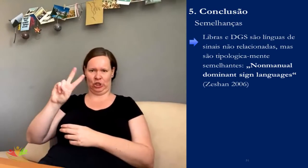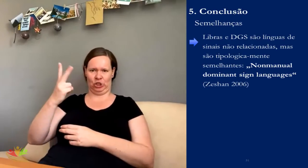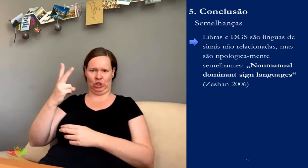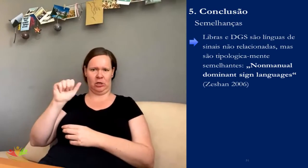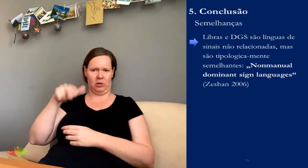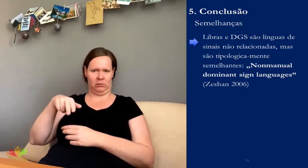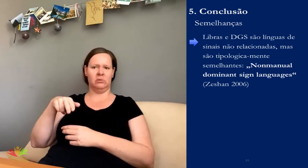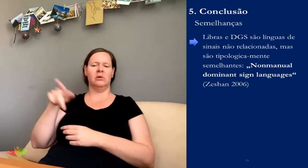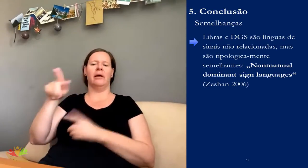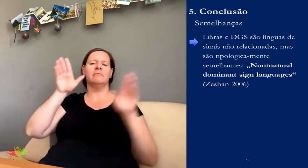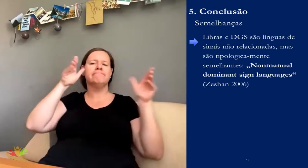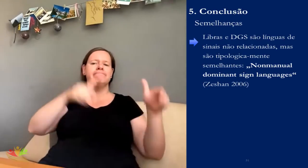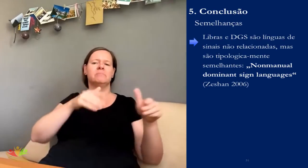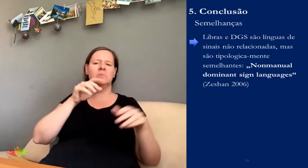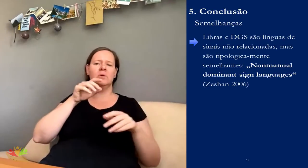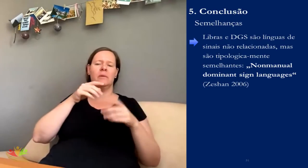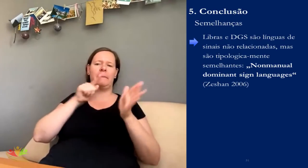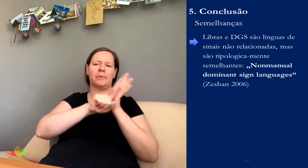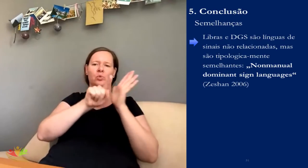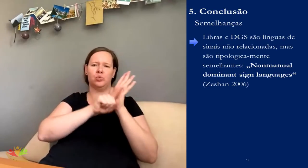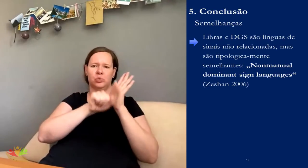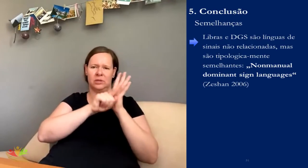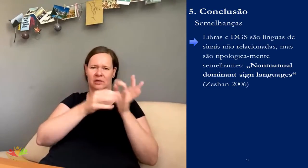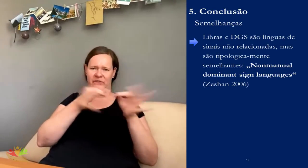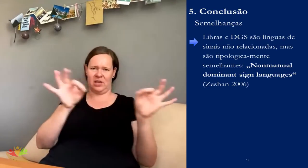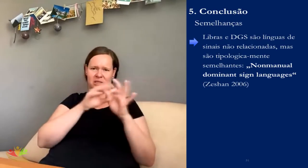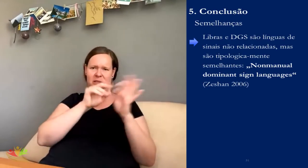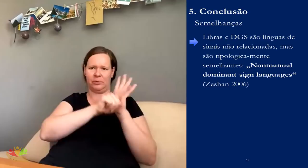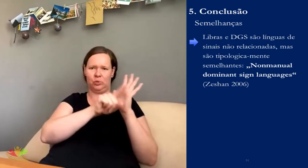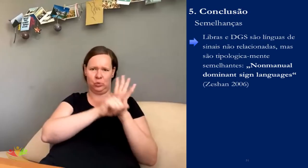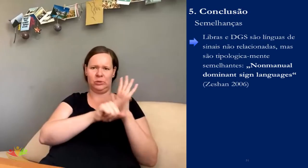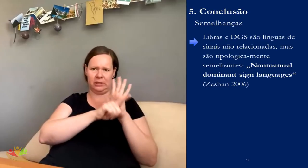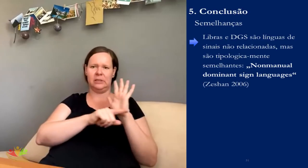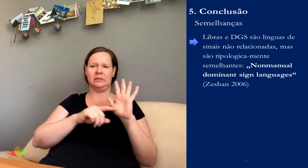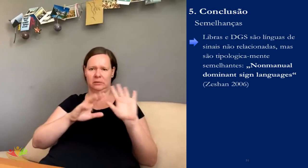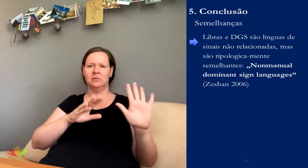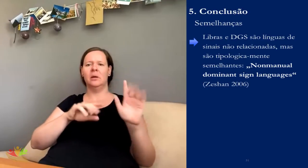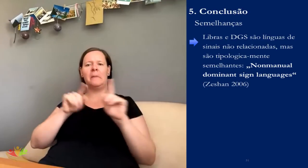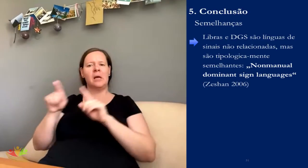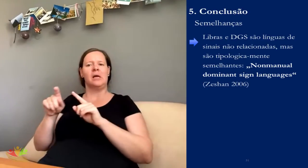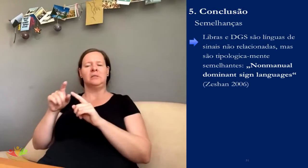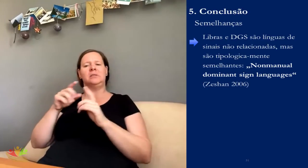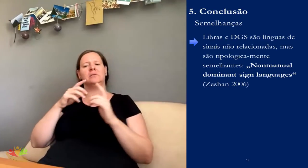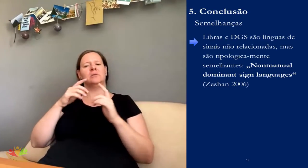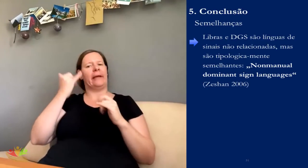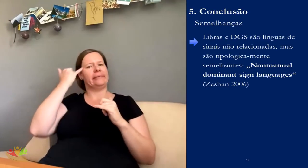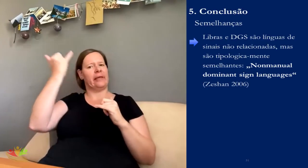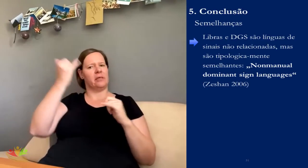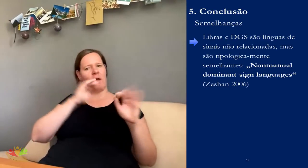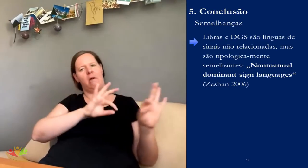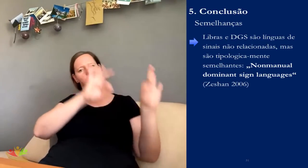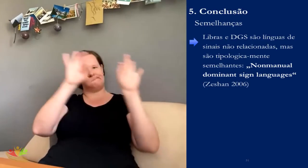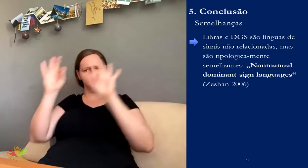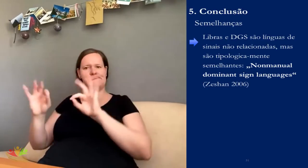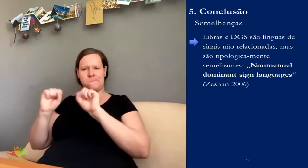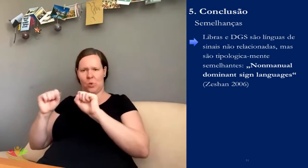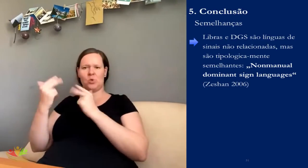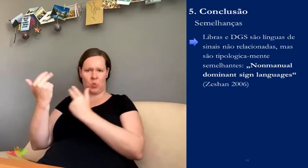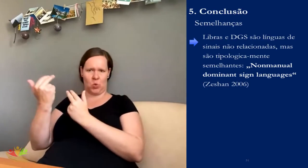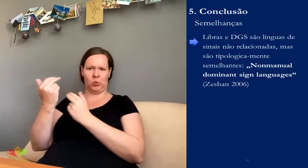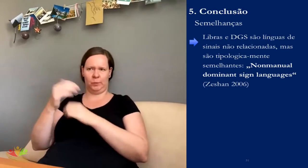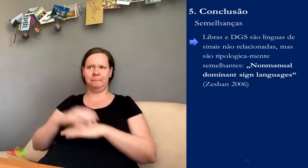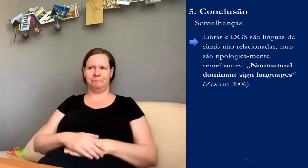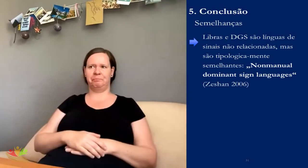aí essa tipologia que foi estudada pela professora Zechan, que é uma pesquisadora de tipologias de língua de sinais, e